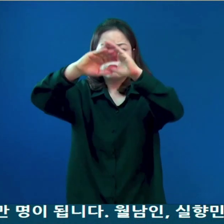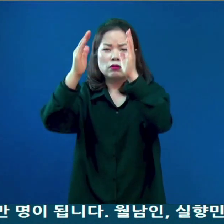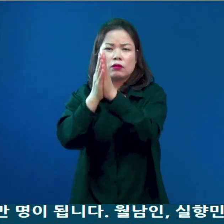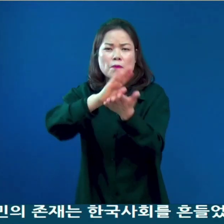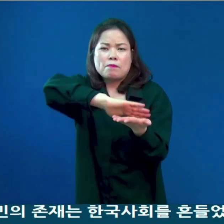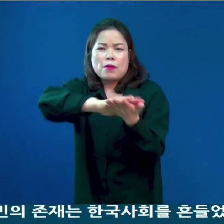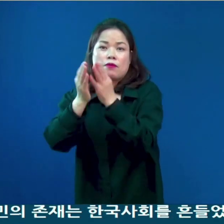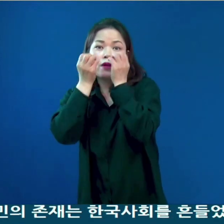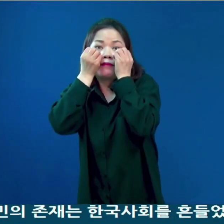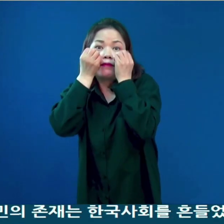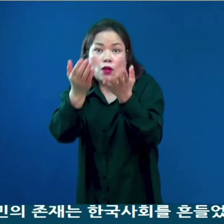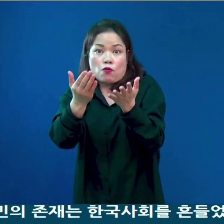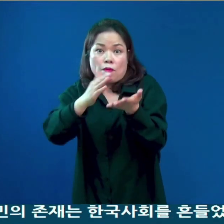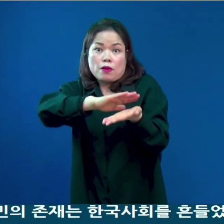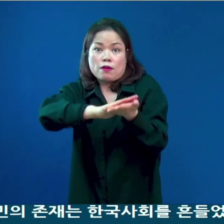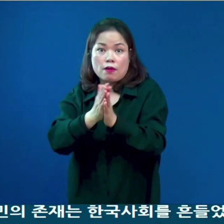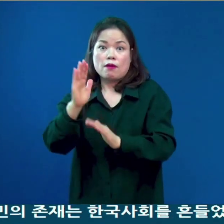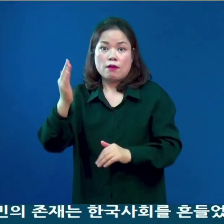했습니다.